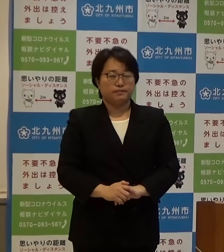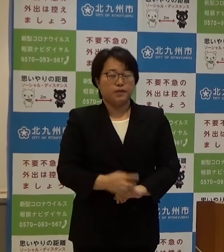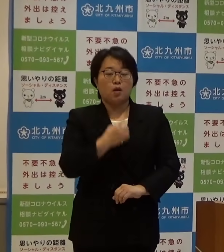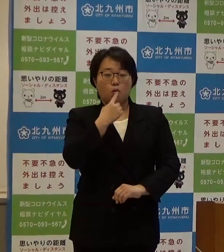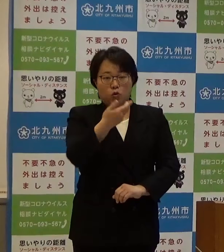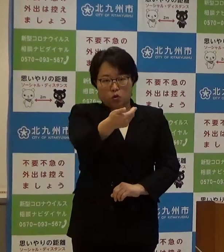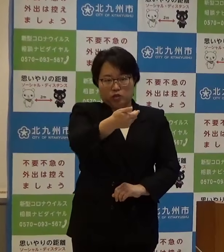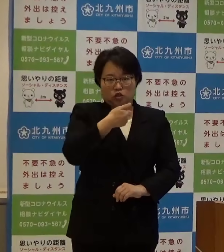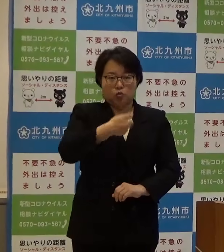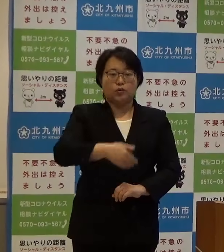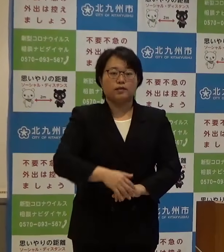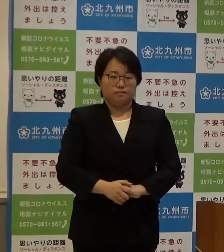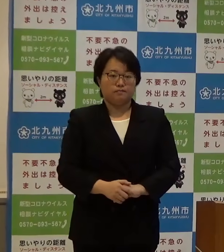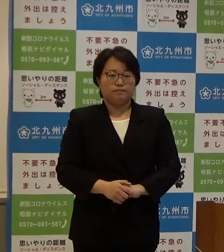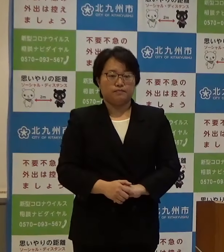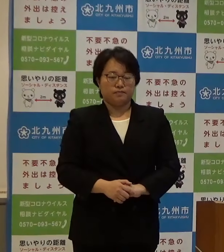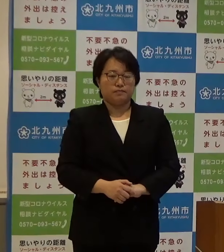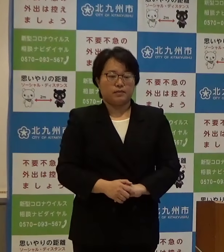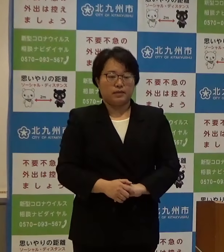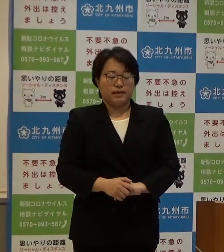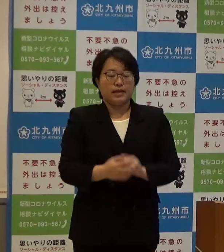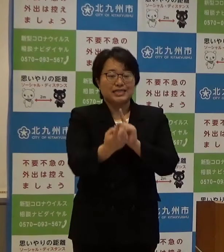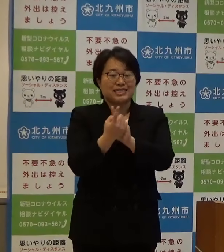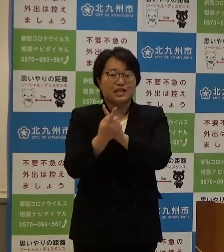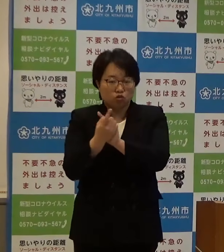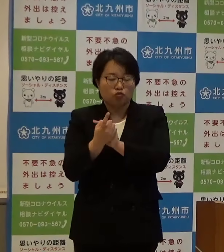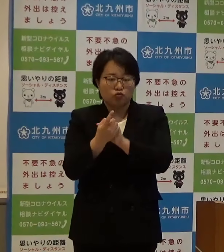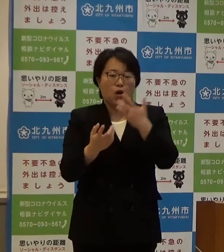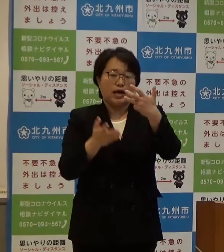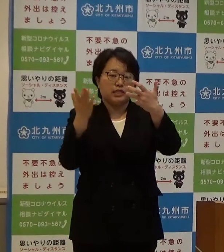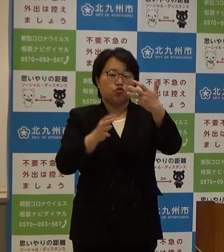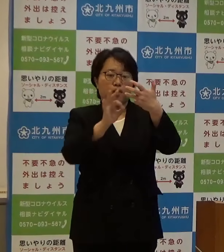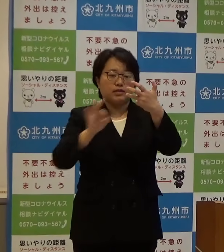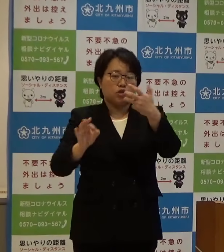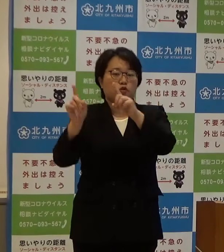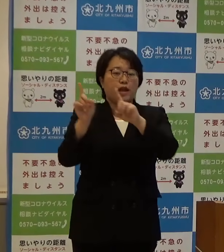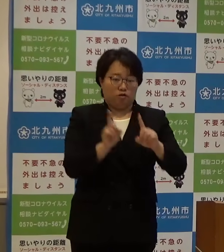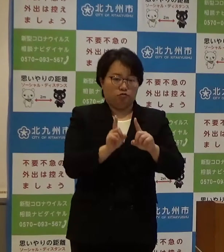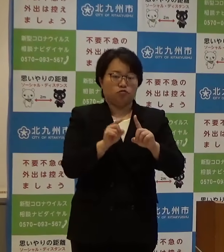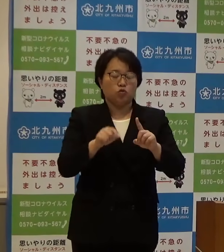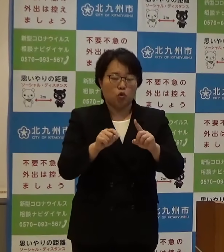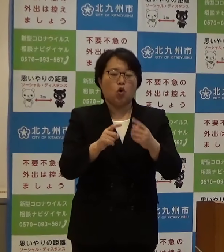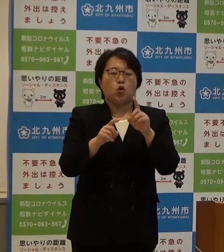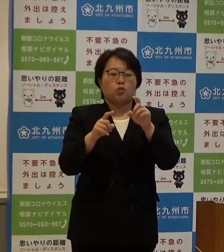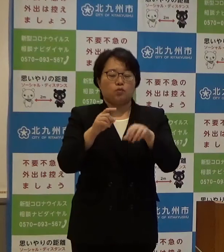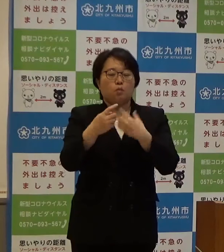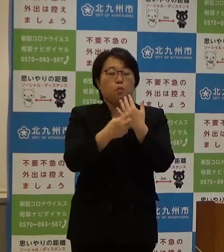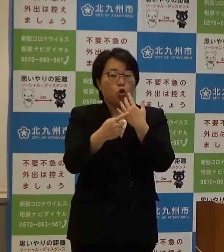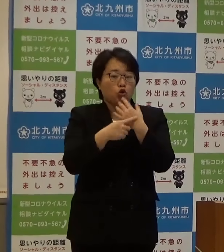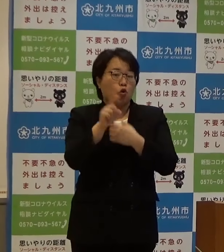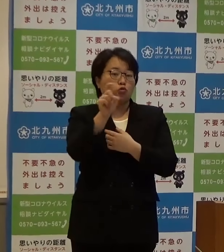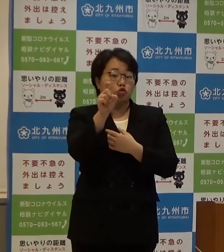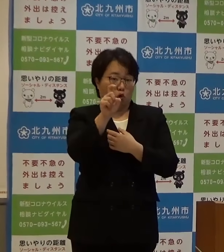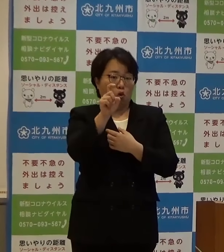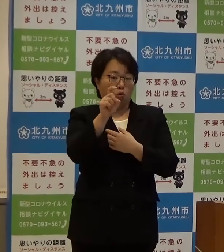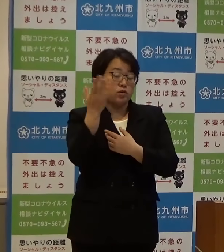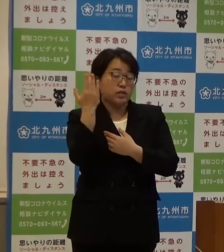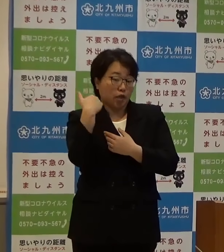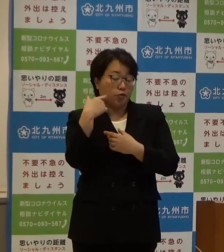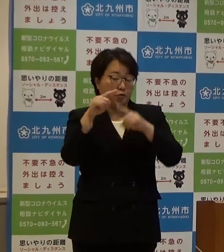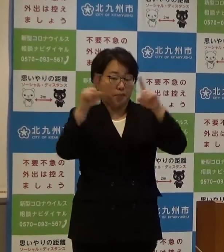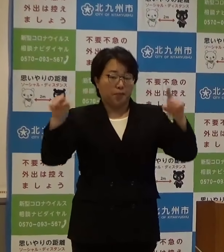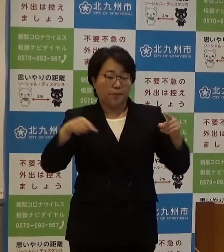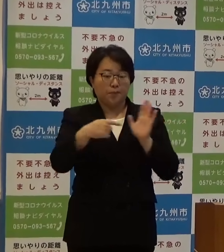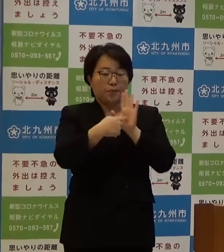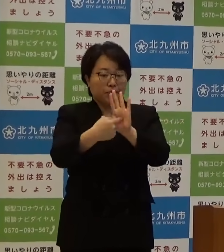もう一点、接触を8割減らす10のポイントというのをイラスト付きで示されたと思うんですが、